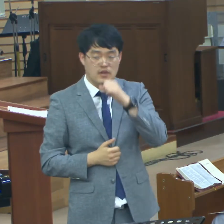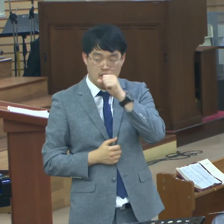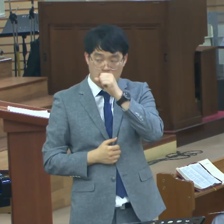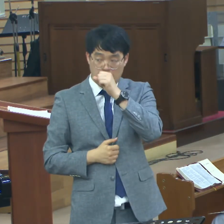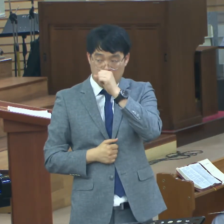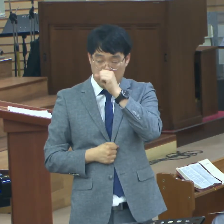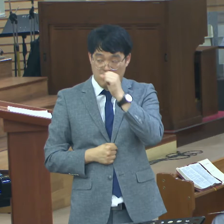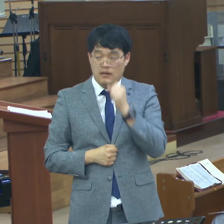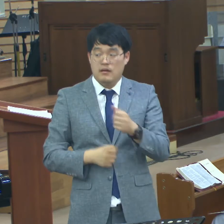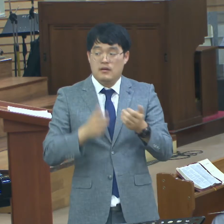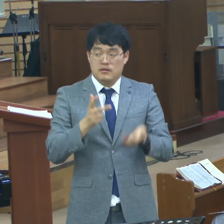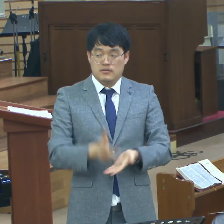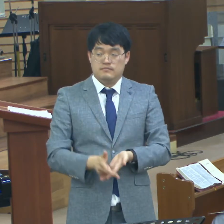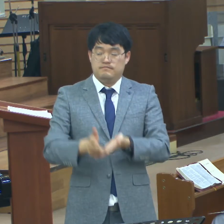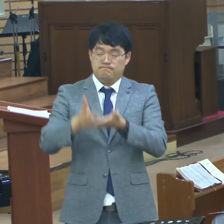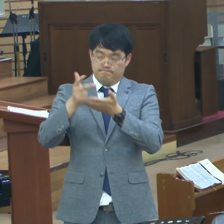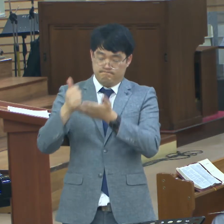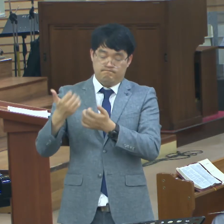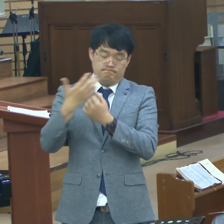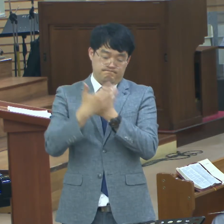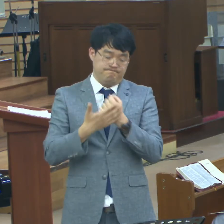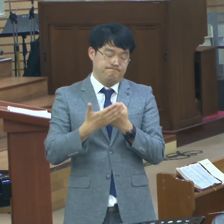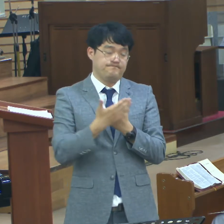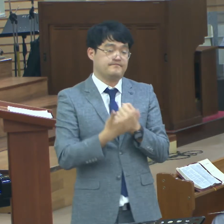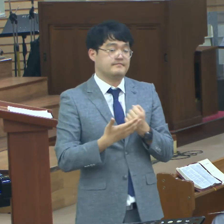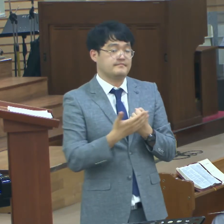제가 두 줄 부를게요. 주의